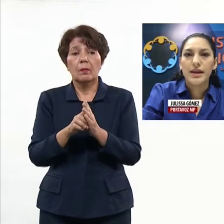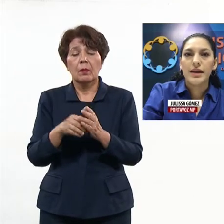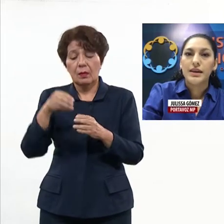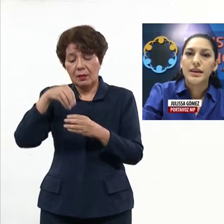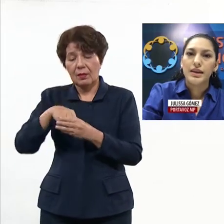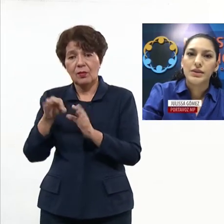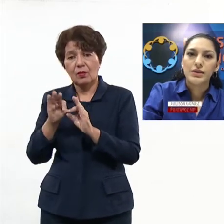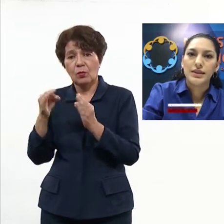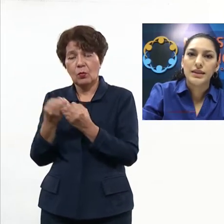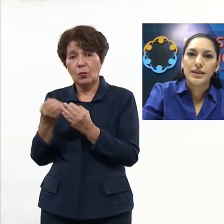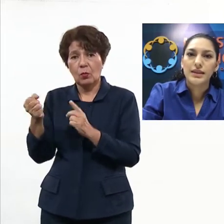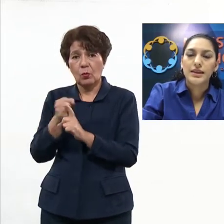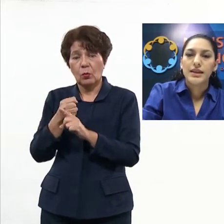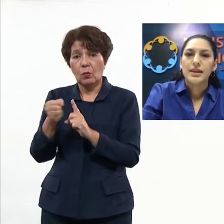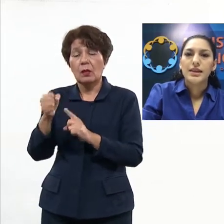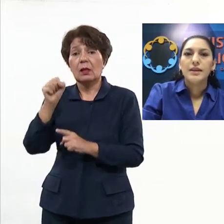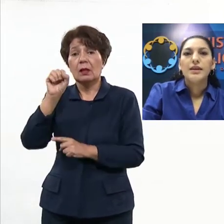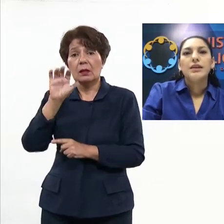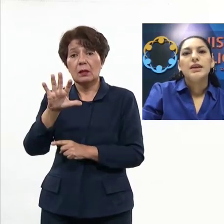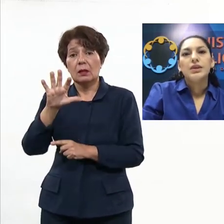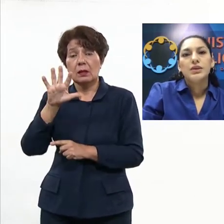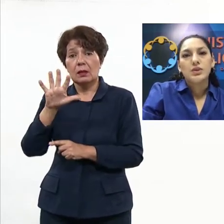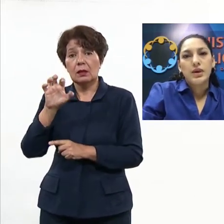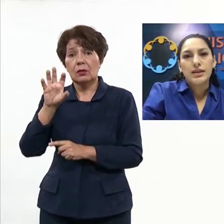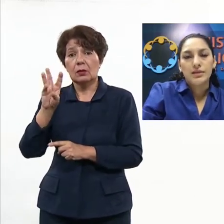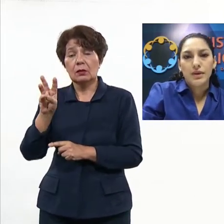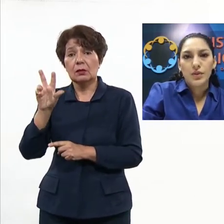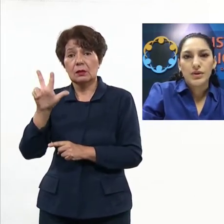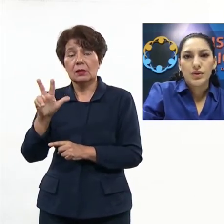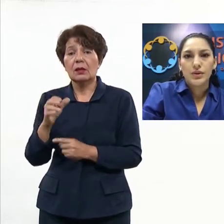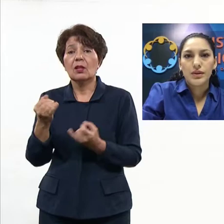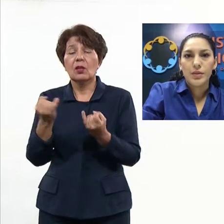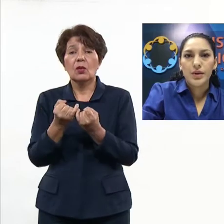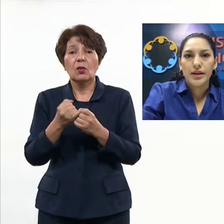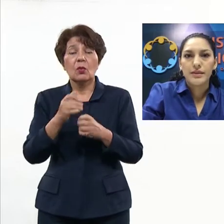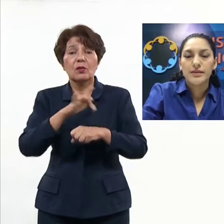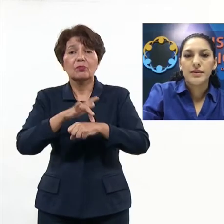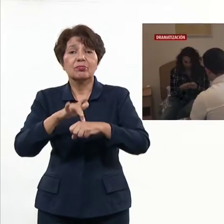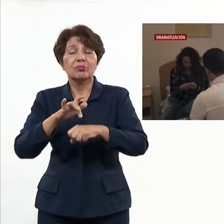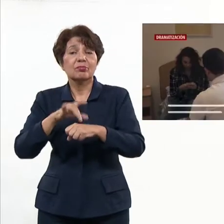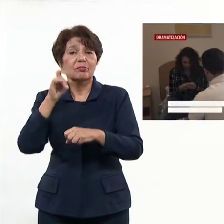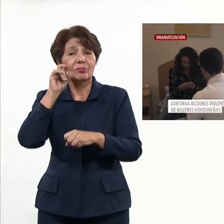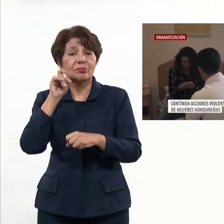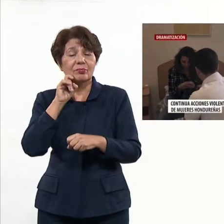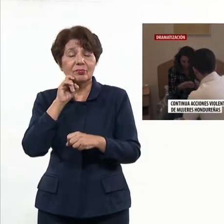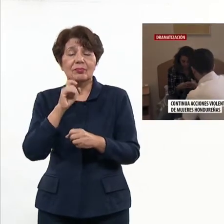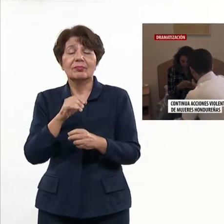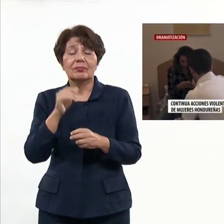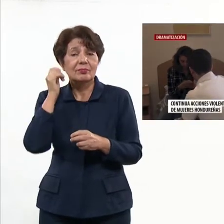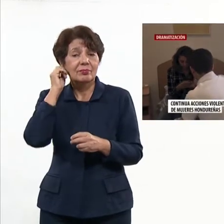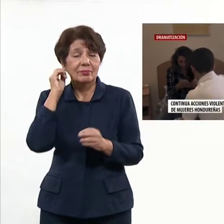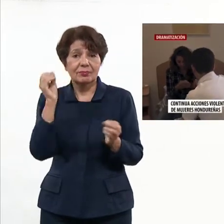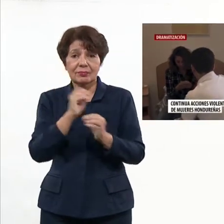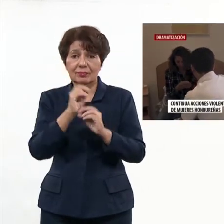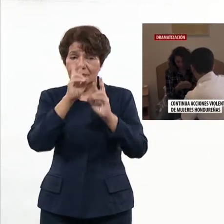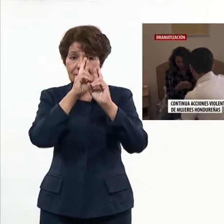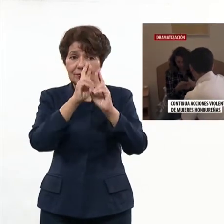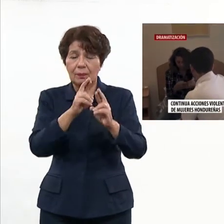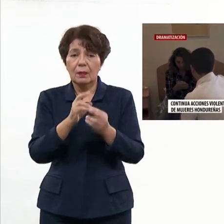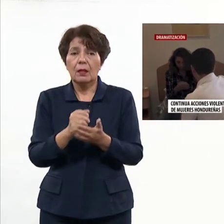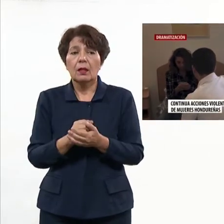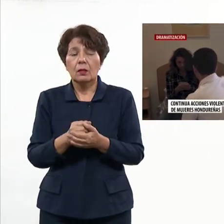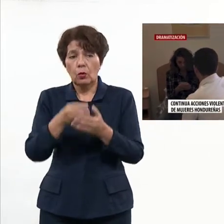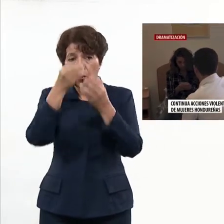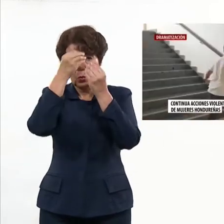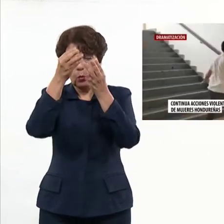intrafamiliar 563 y delitos sexuales en perjuicio de mujeres en las constantes cadenas nacionales se ha